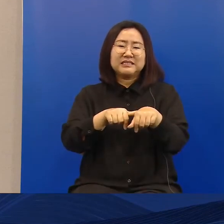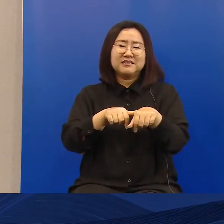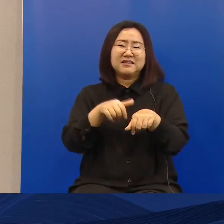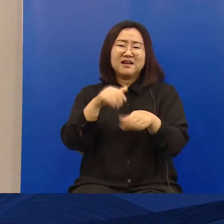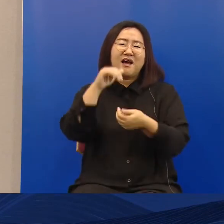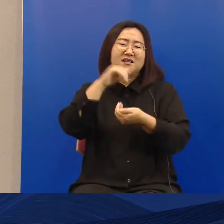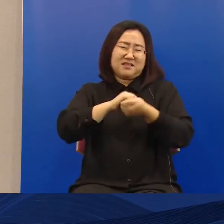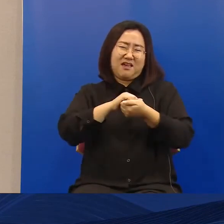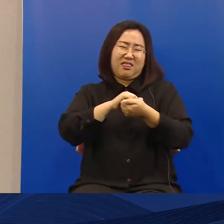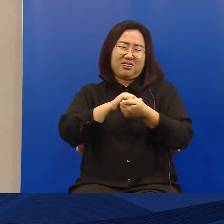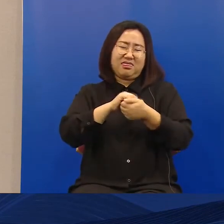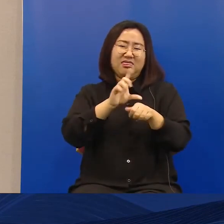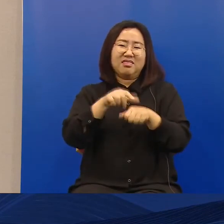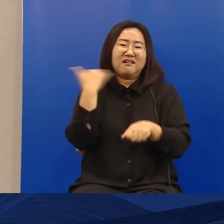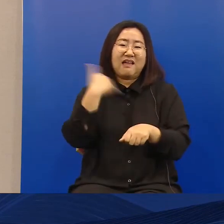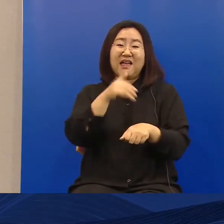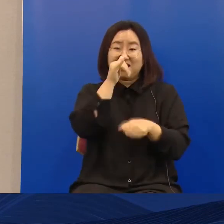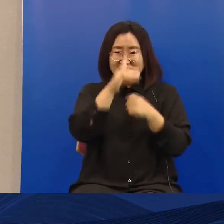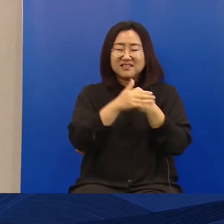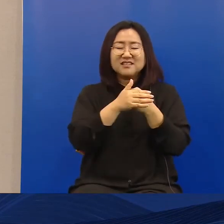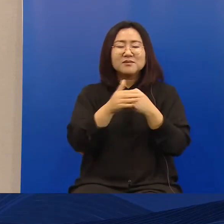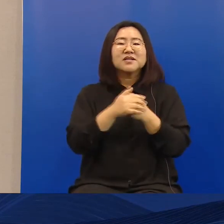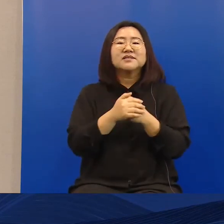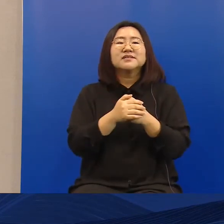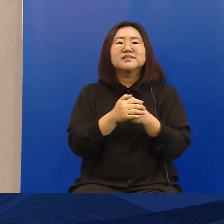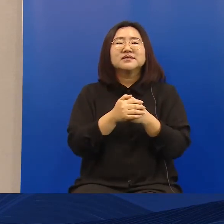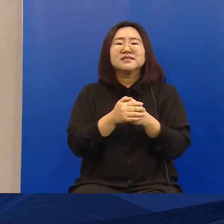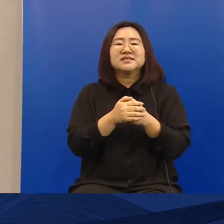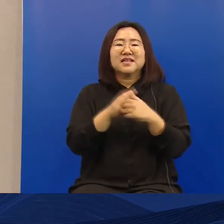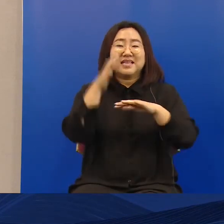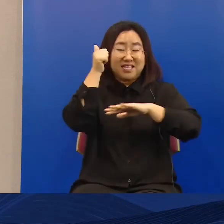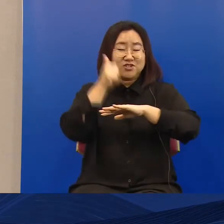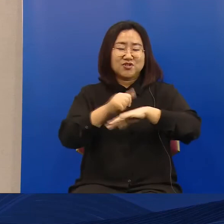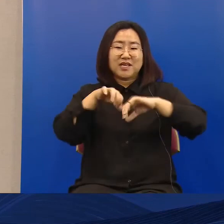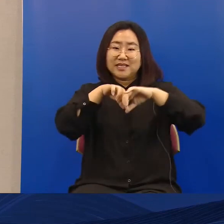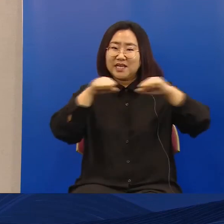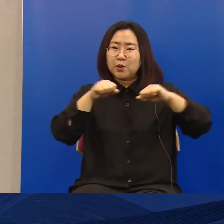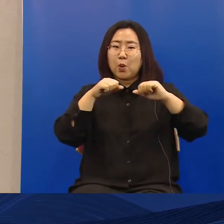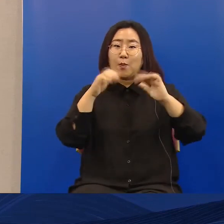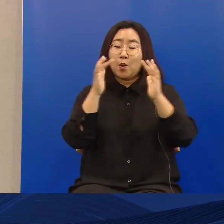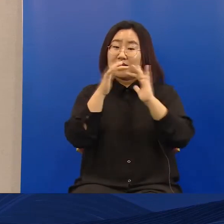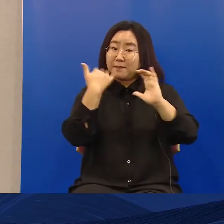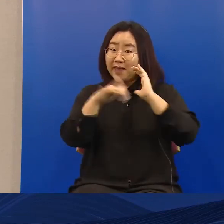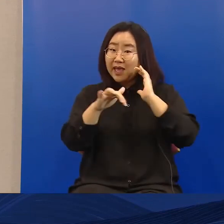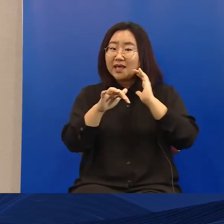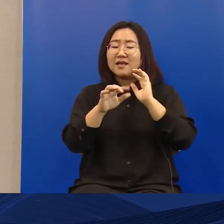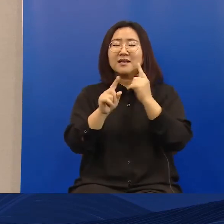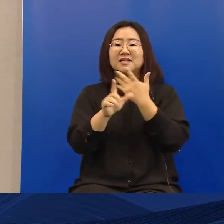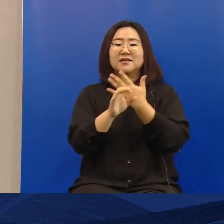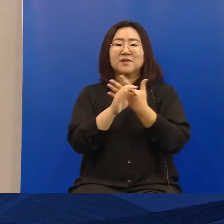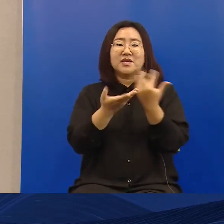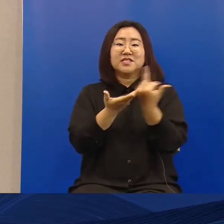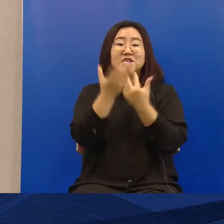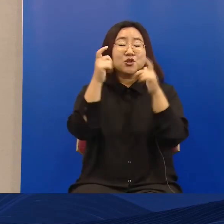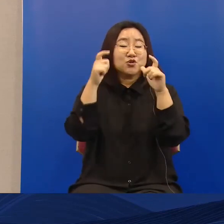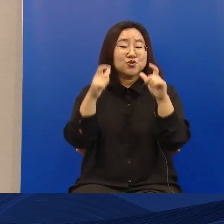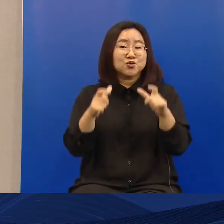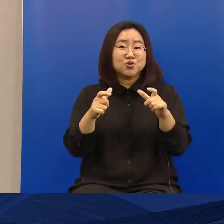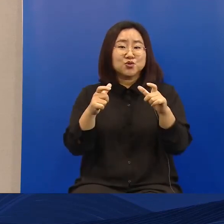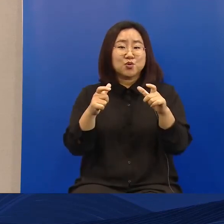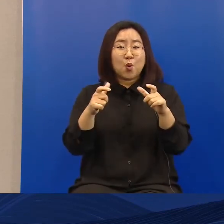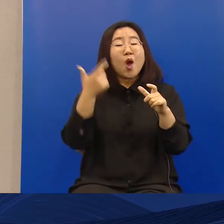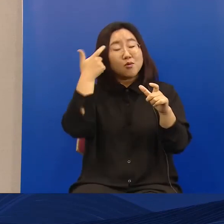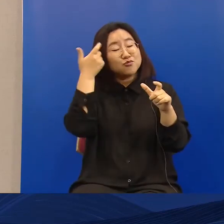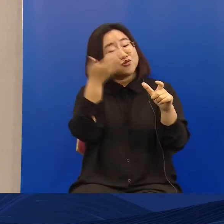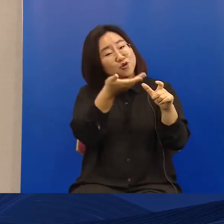시간이 제한되어서 이후의 부분은 또 따로 여러분들이 이메일이나 또는 제주도에